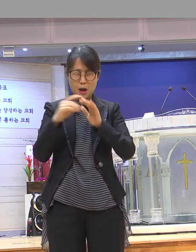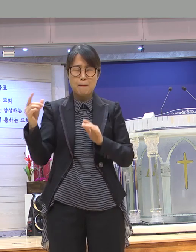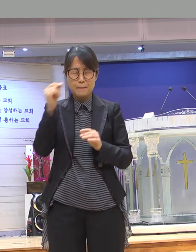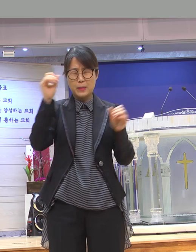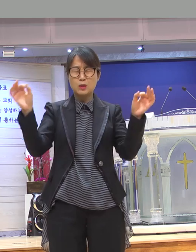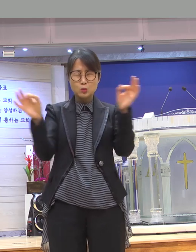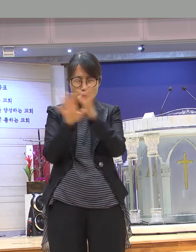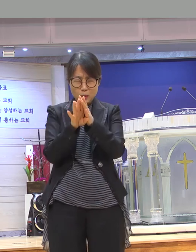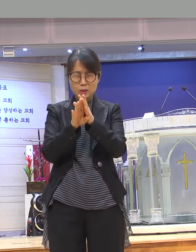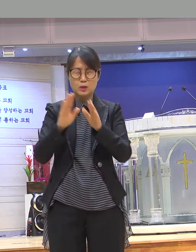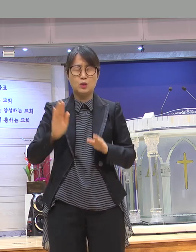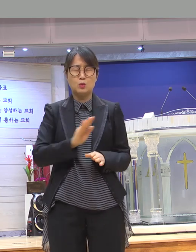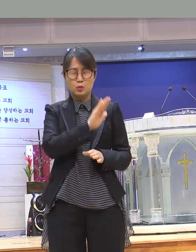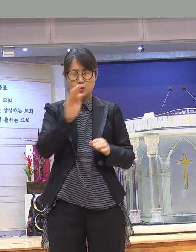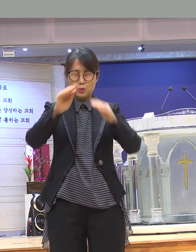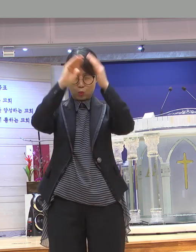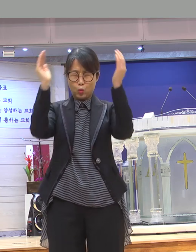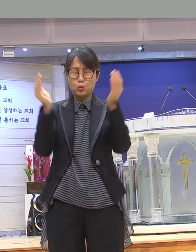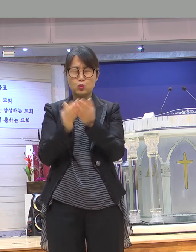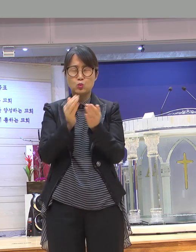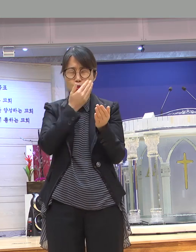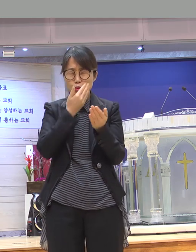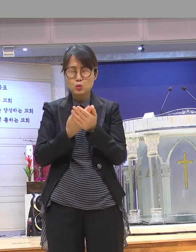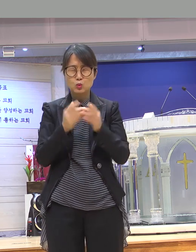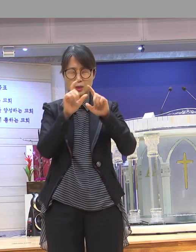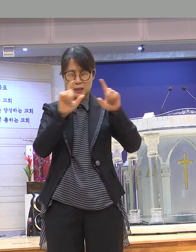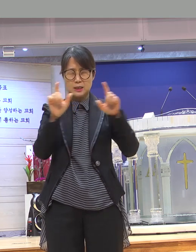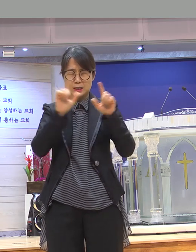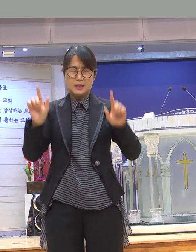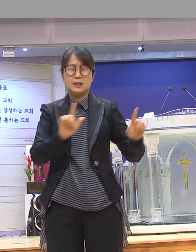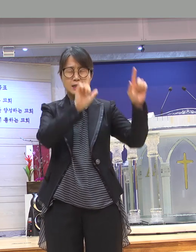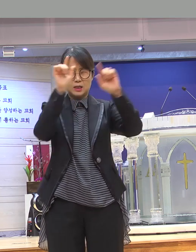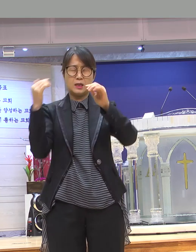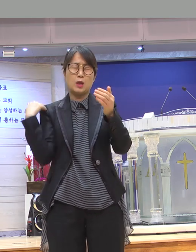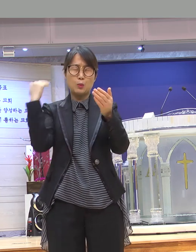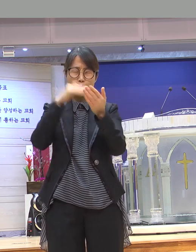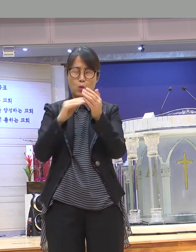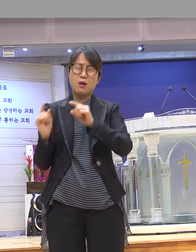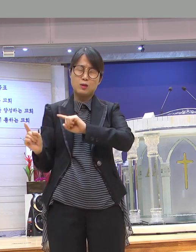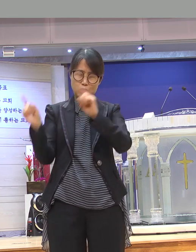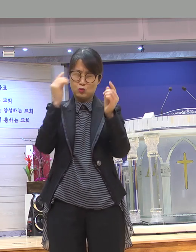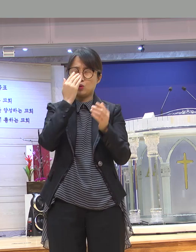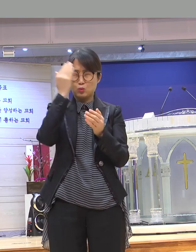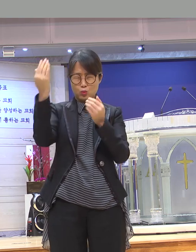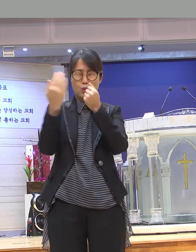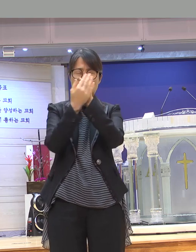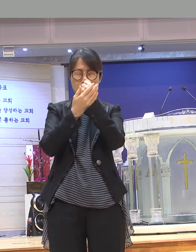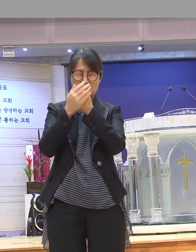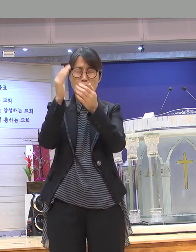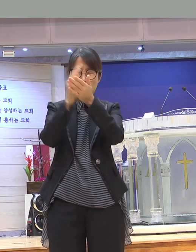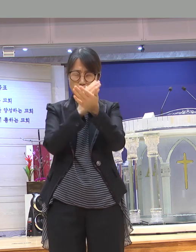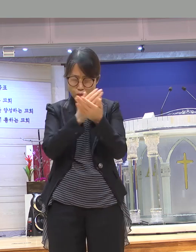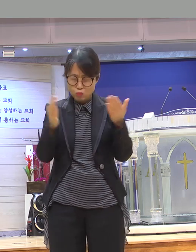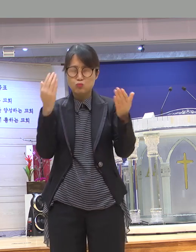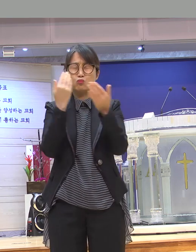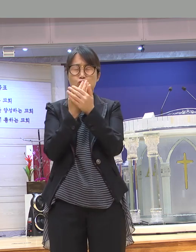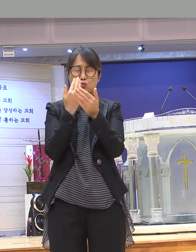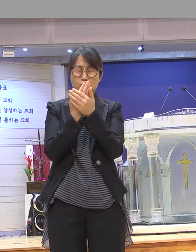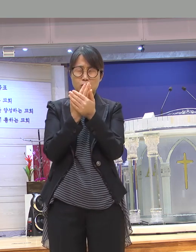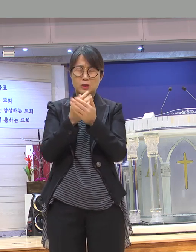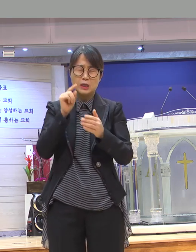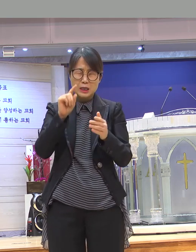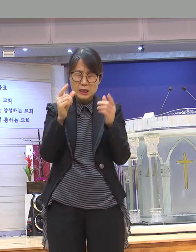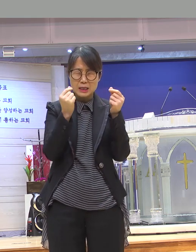하루빨리 코로나19 바이러스가 소멸되어 우리 모두가 소중한 일상생활로 복귀할 수 있도록 우리에게 은혜를